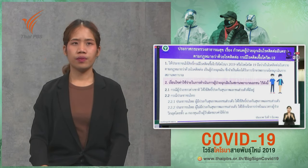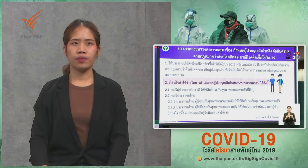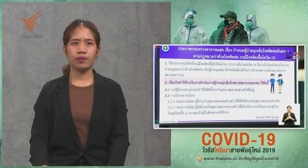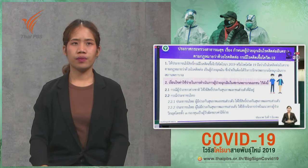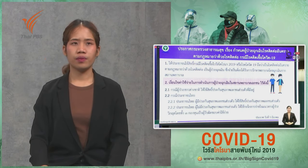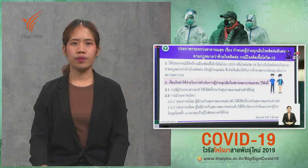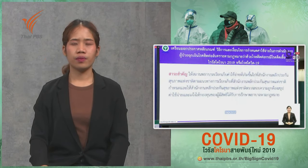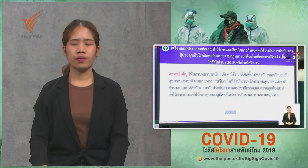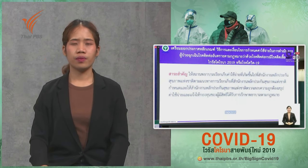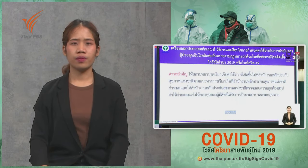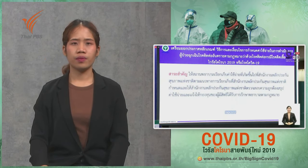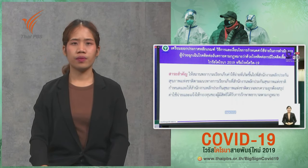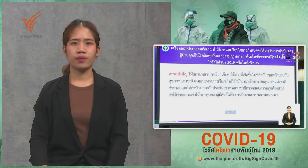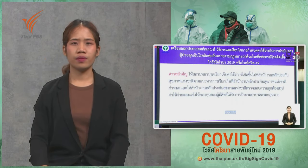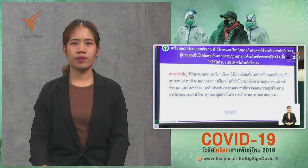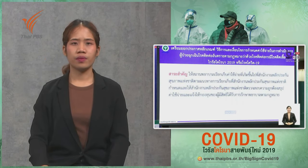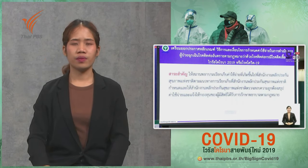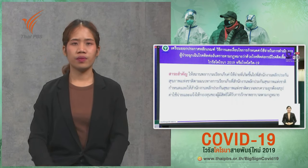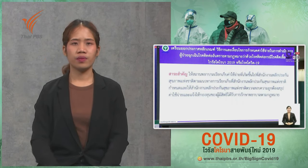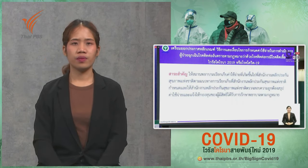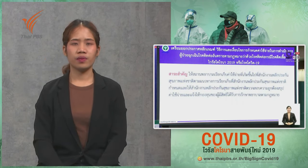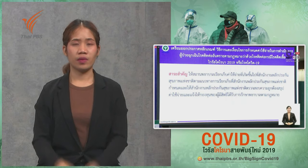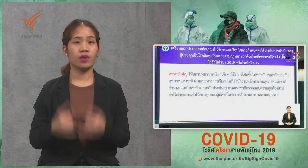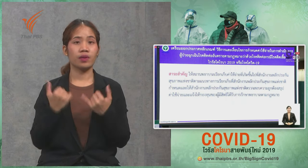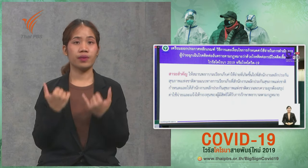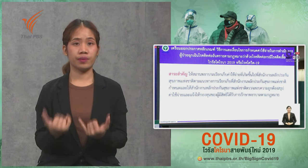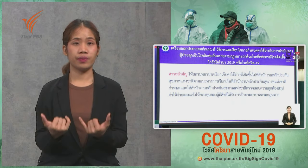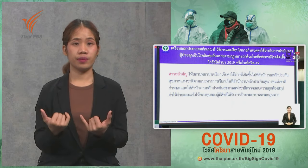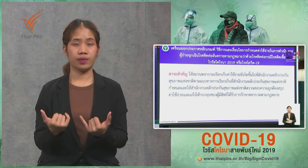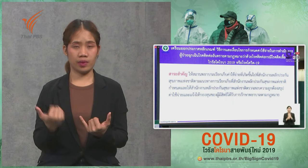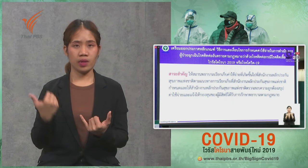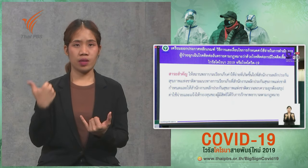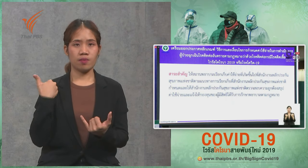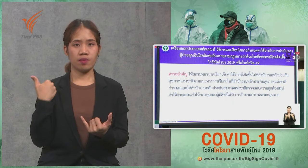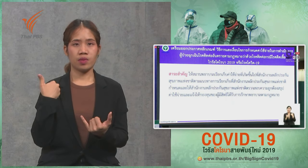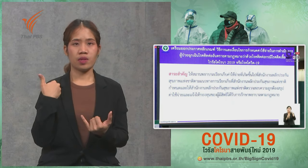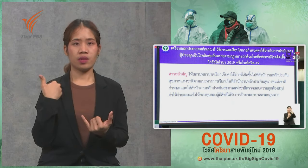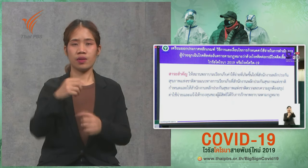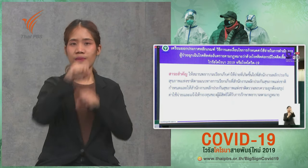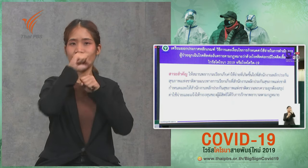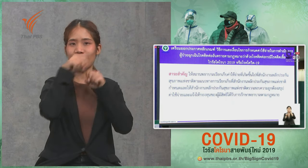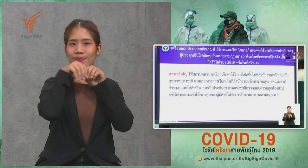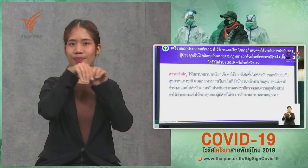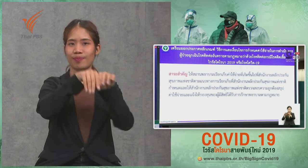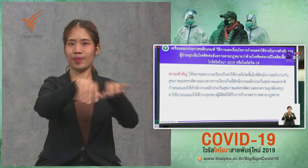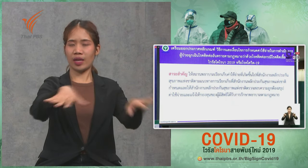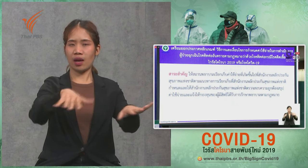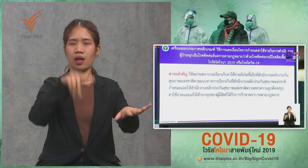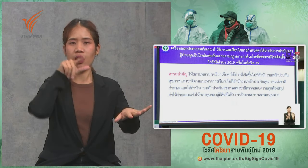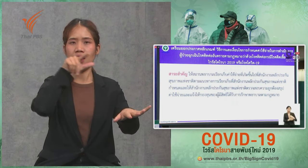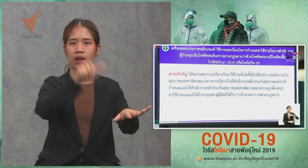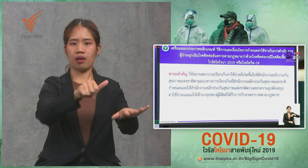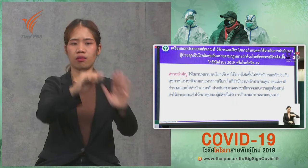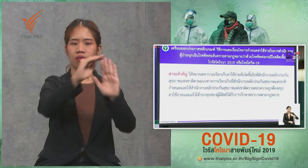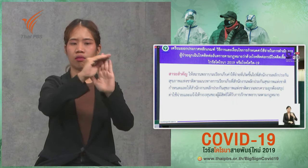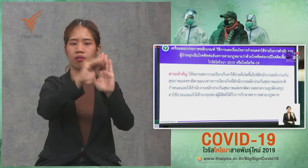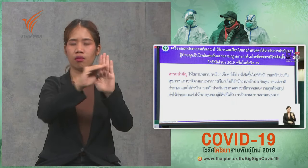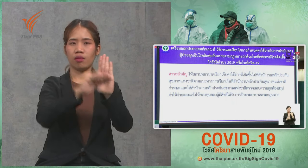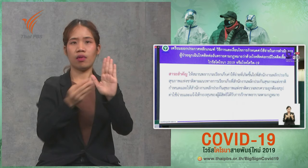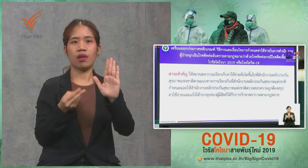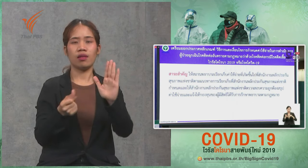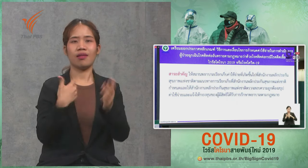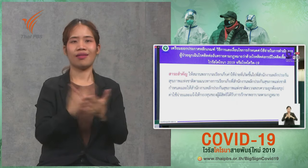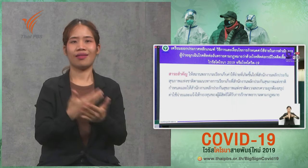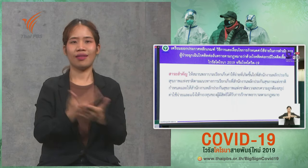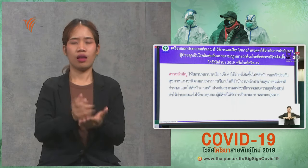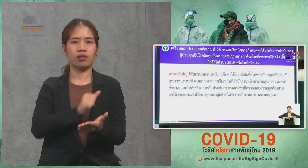ล้วก็ขณะนี้เองนะครับได้มีการออกประกาศหลักเกณฑ์เงื่อนไขเครื่องค่าใช้จ่ายเรียบร้อยแล้วซึ่งจะทำให้ภาคเอกชน